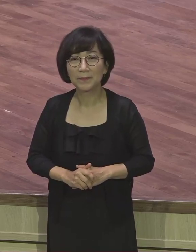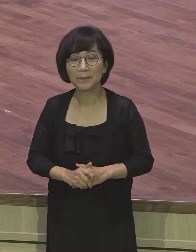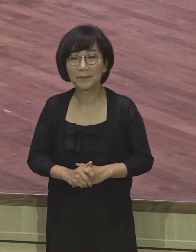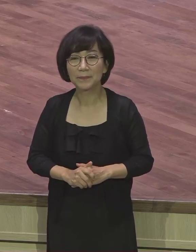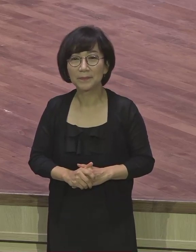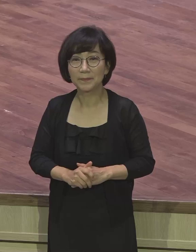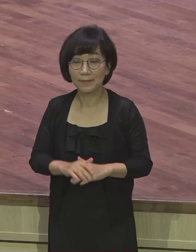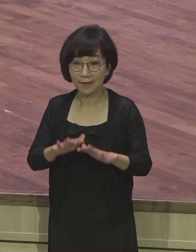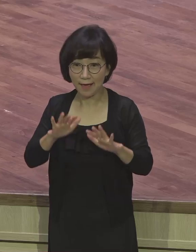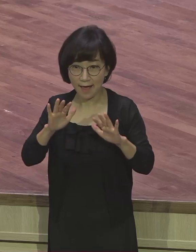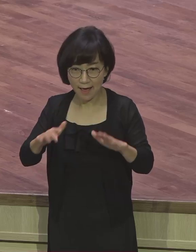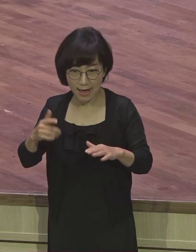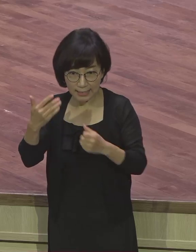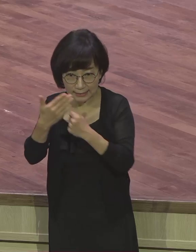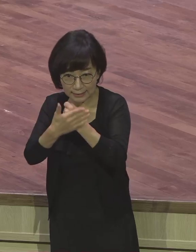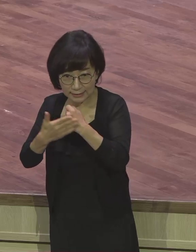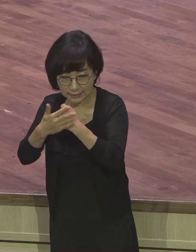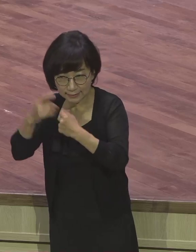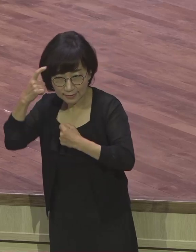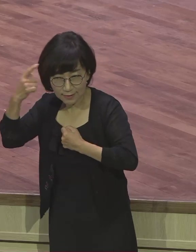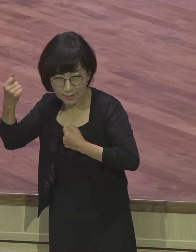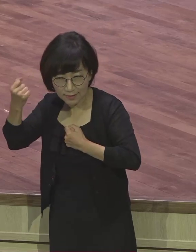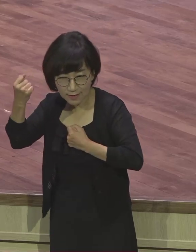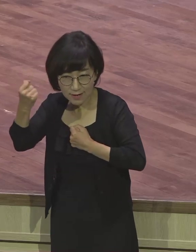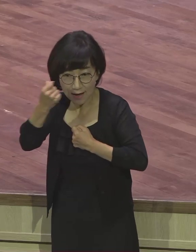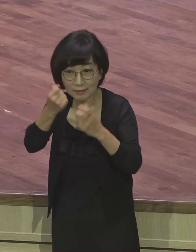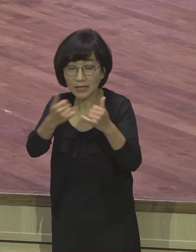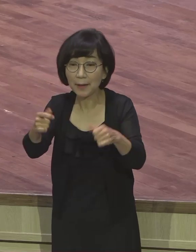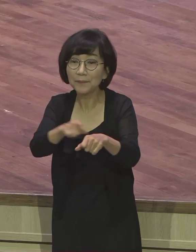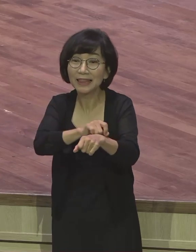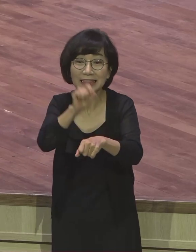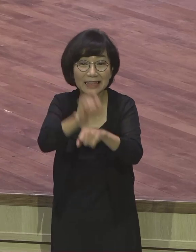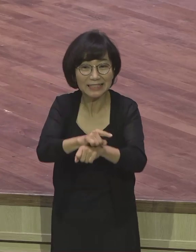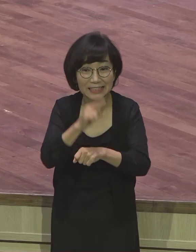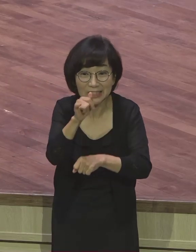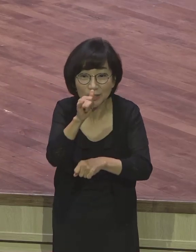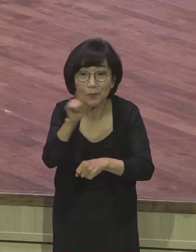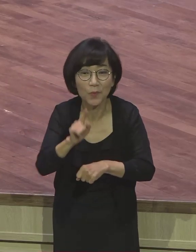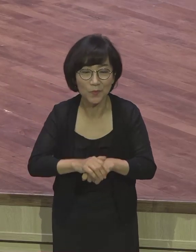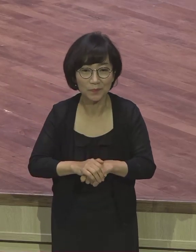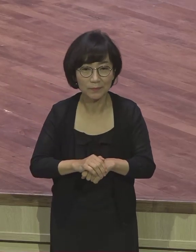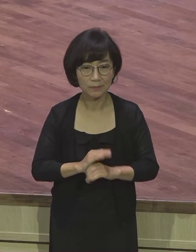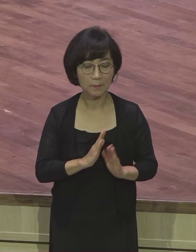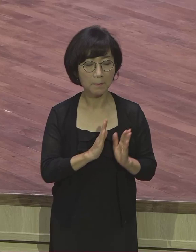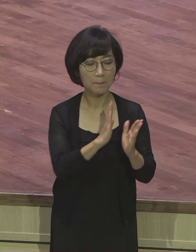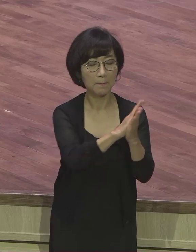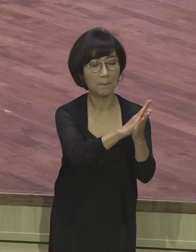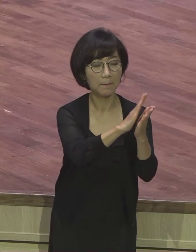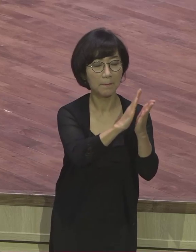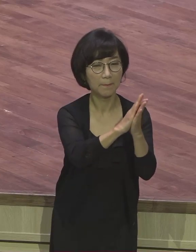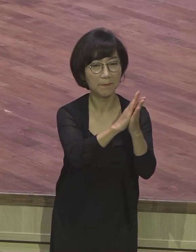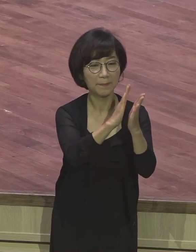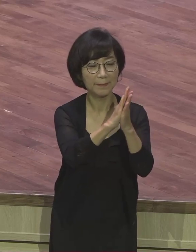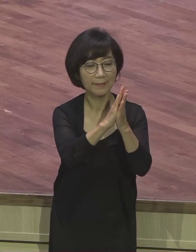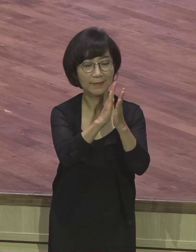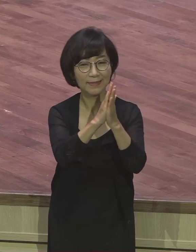이렇게요 은혜 의식 속에 사는 사람들의 특징이 있어요. 그게 뭐냐면 자꾸 변화돼요. 사람이